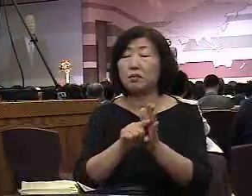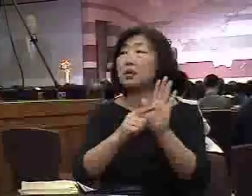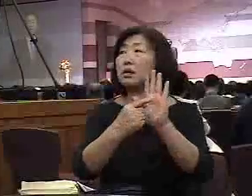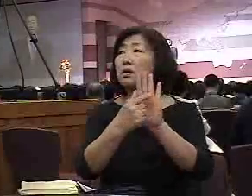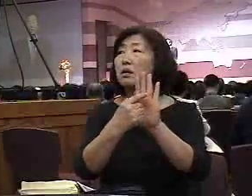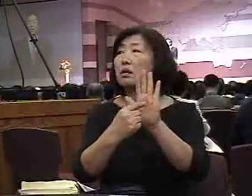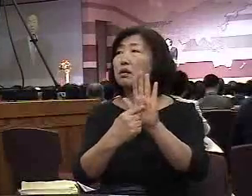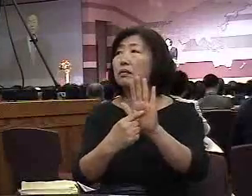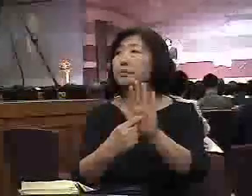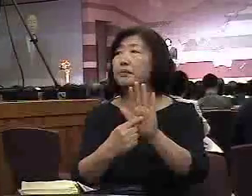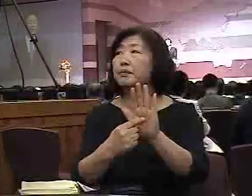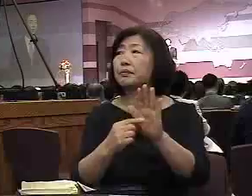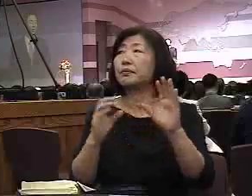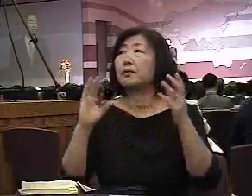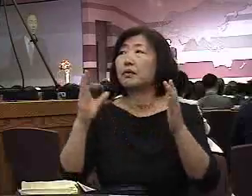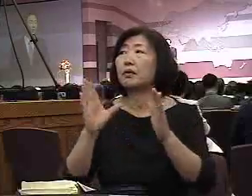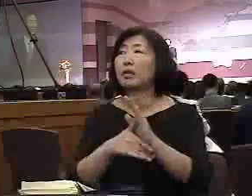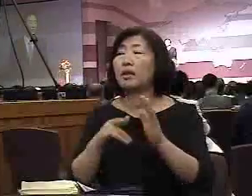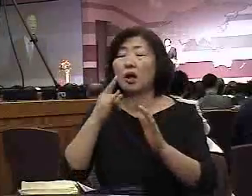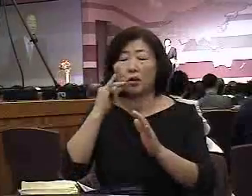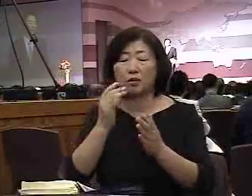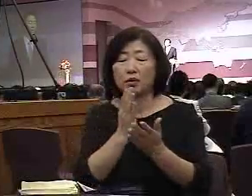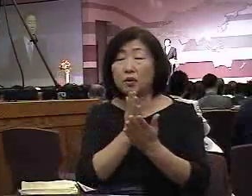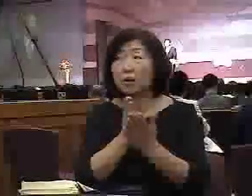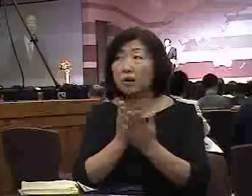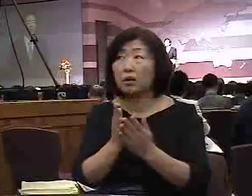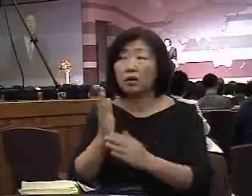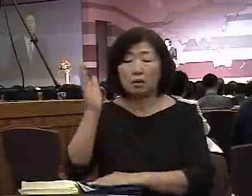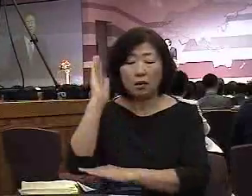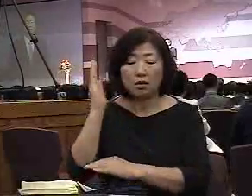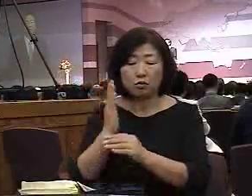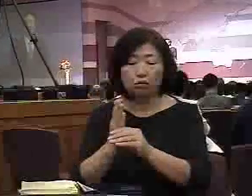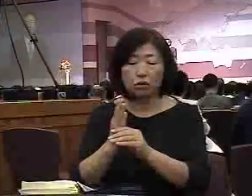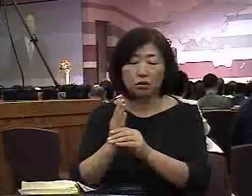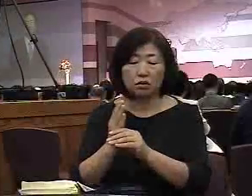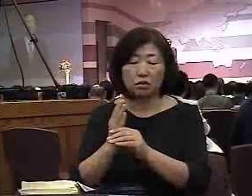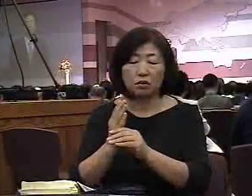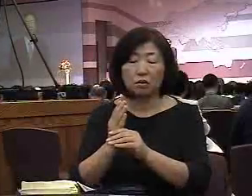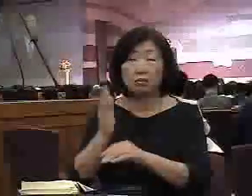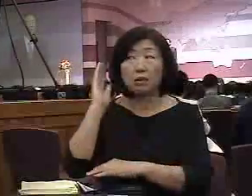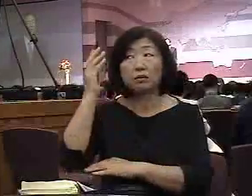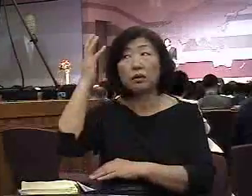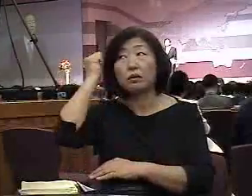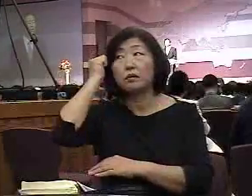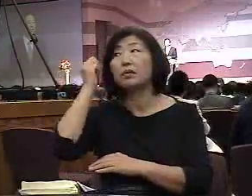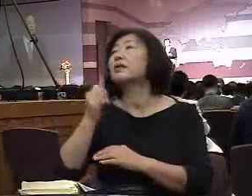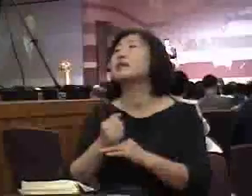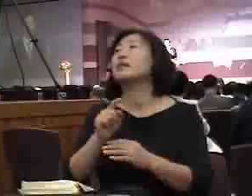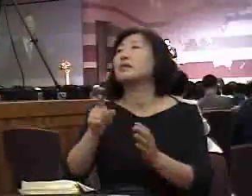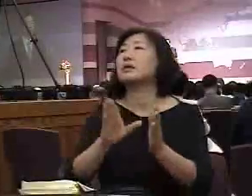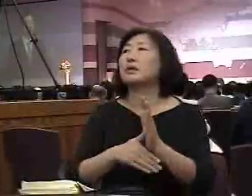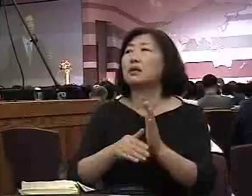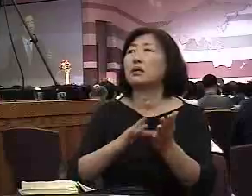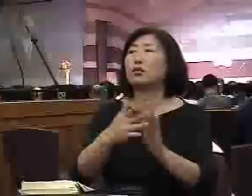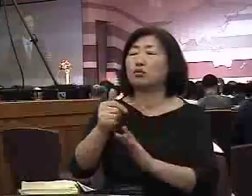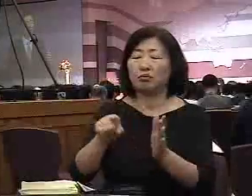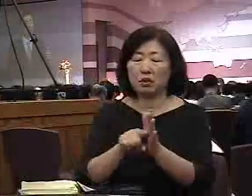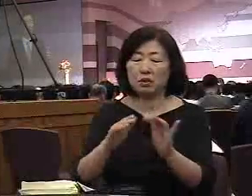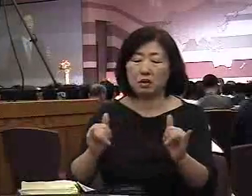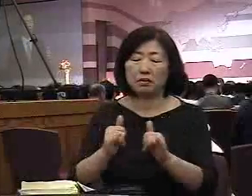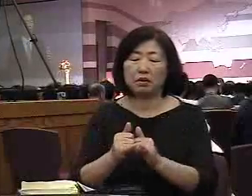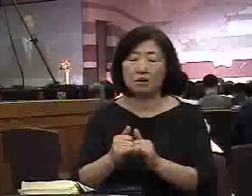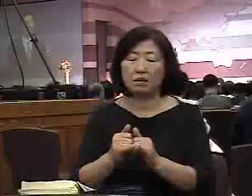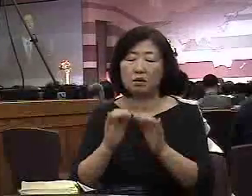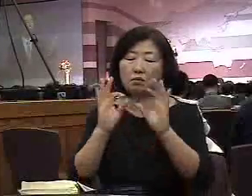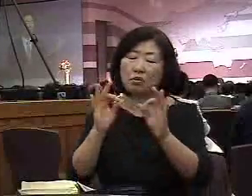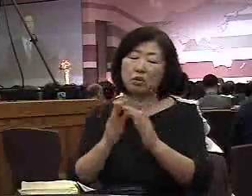제 어릴 때 제가 어머니한테 들었던 여러 가지 그 말씀 중에 이 말씀 참 기억이 나요. 왜냐하면 그 당시에 예수 믿던 사람들은 제가